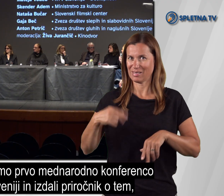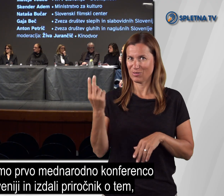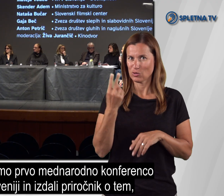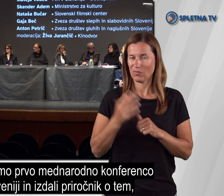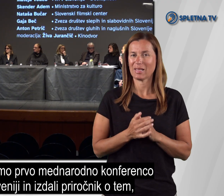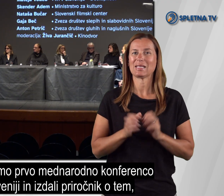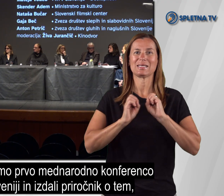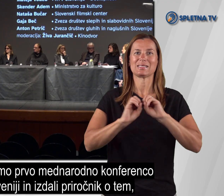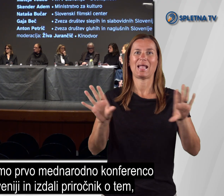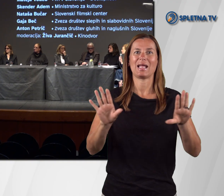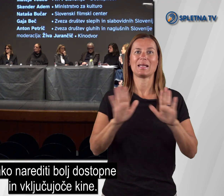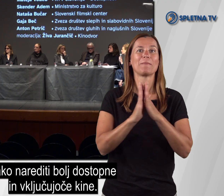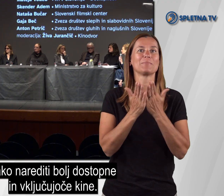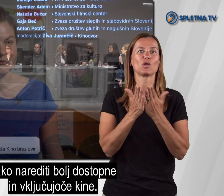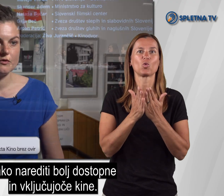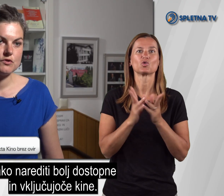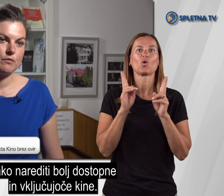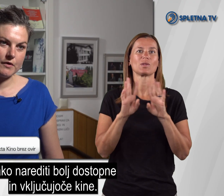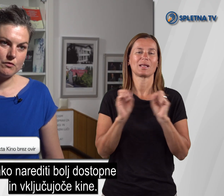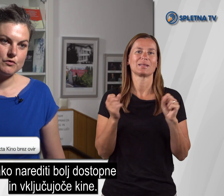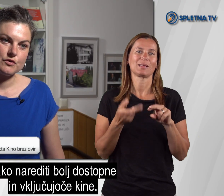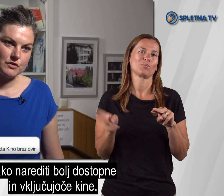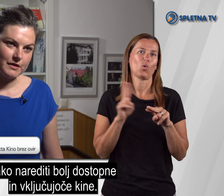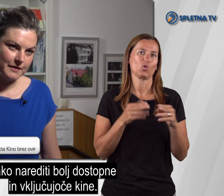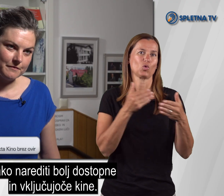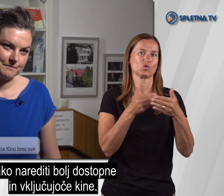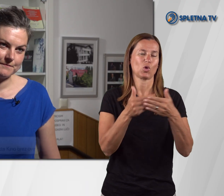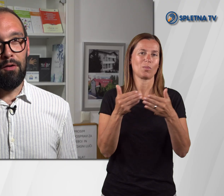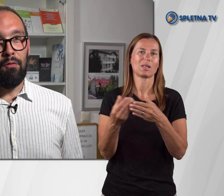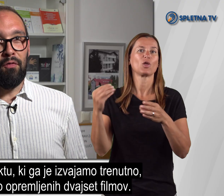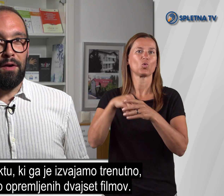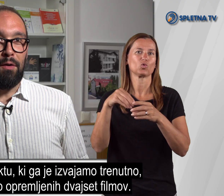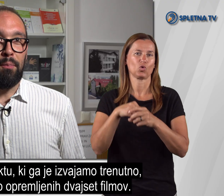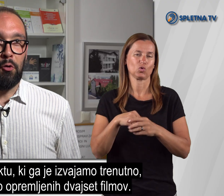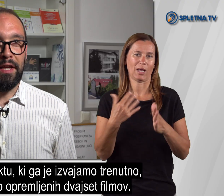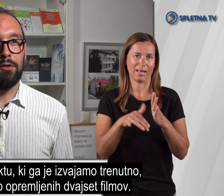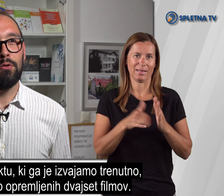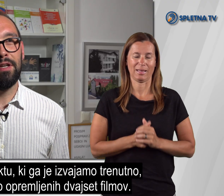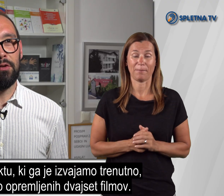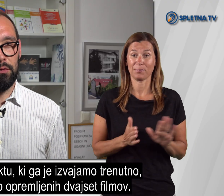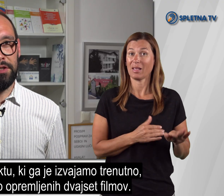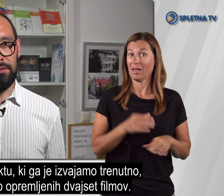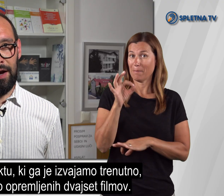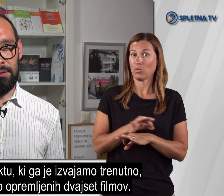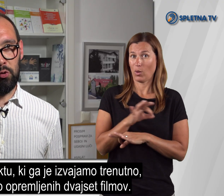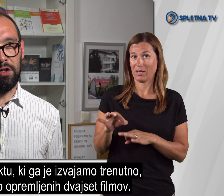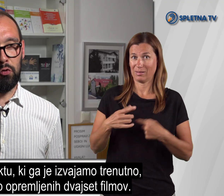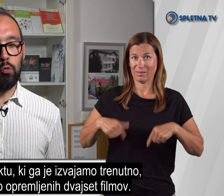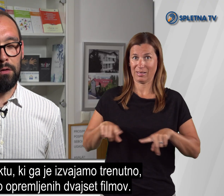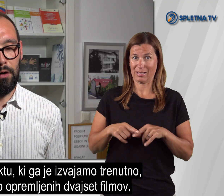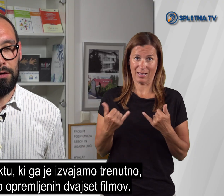Sloveniji in izdali priročnik o tem, kako narediti bolj dostopna in vključujoča kina. V projektu, ki ga